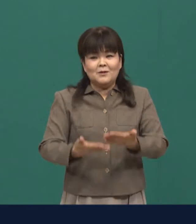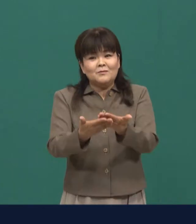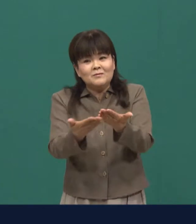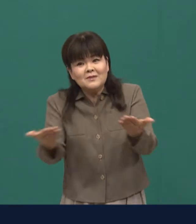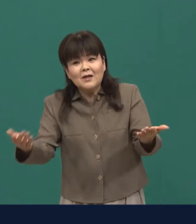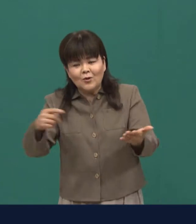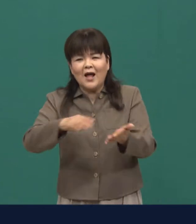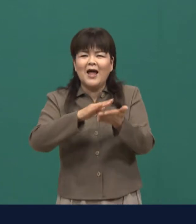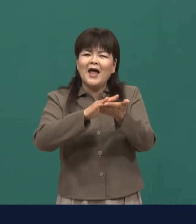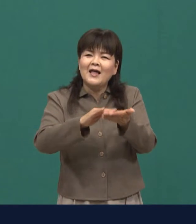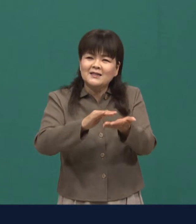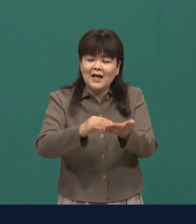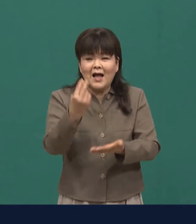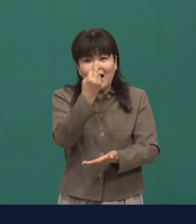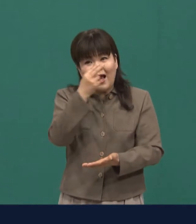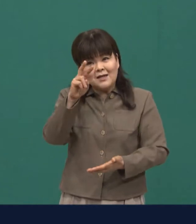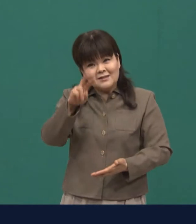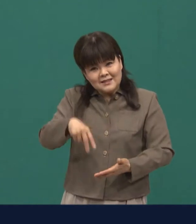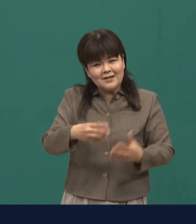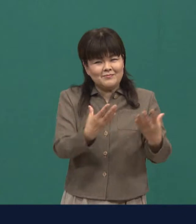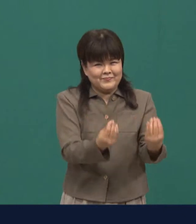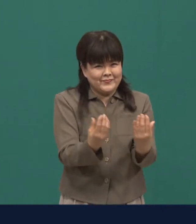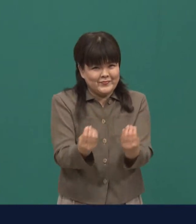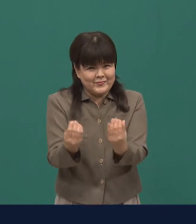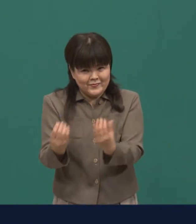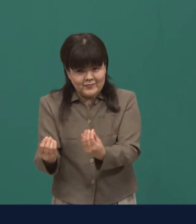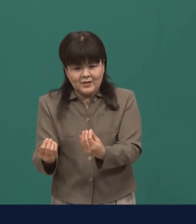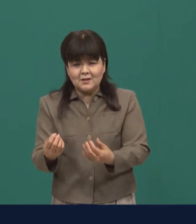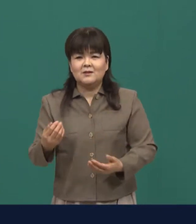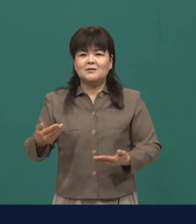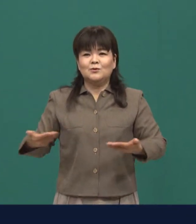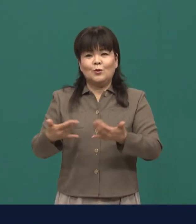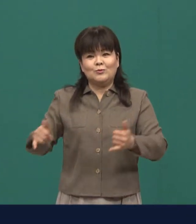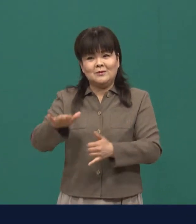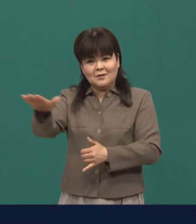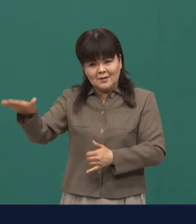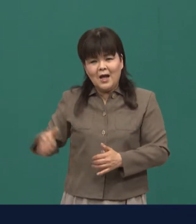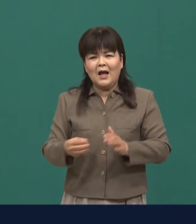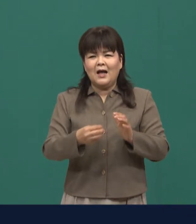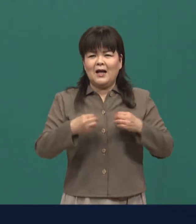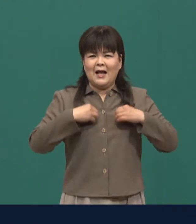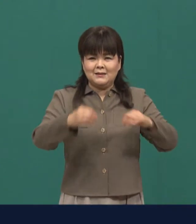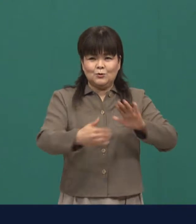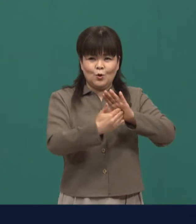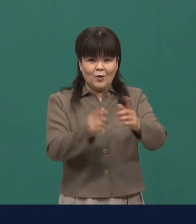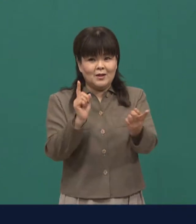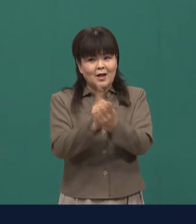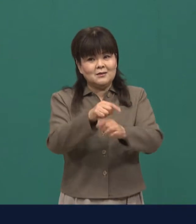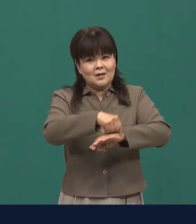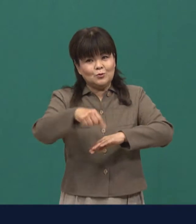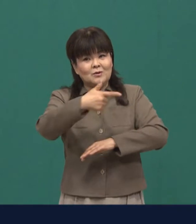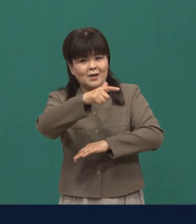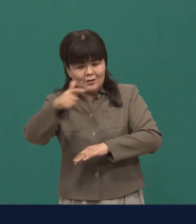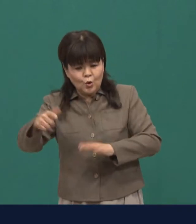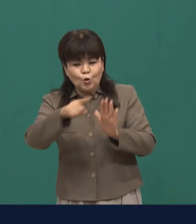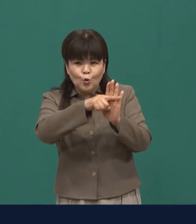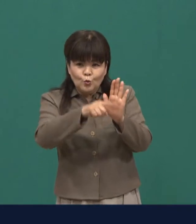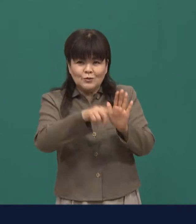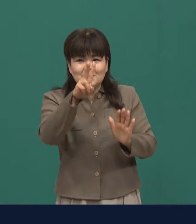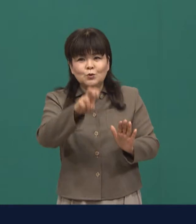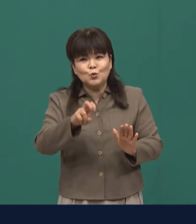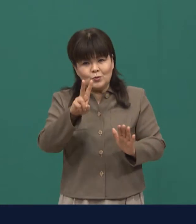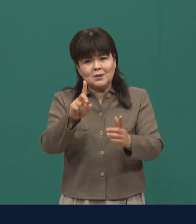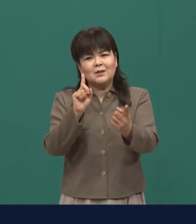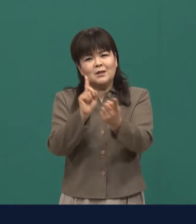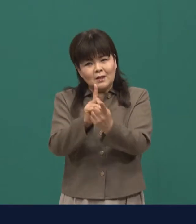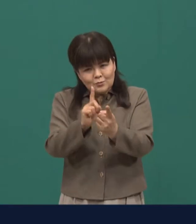や、店内の衛生管理の徹底、従業員の感染予防対策など22